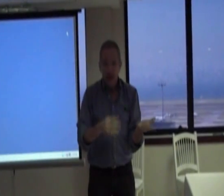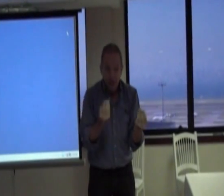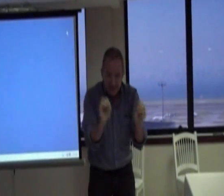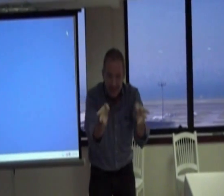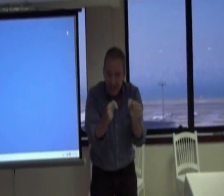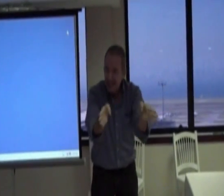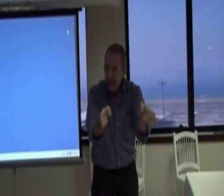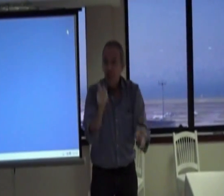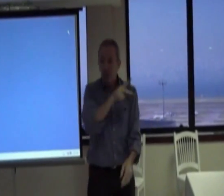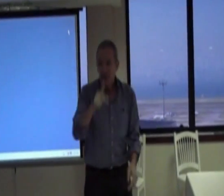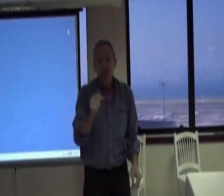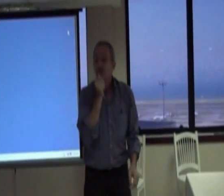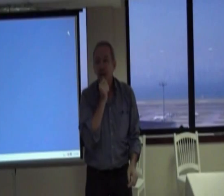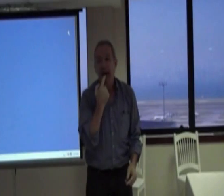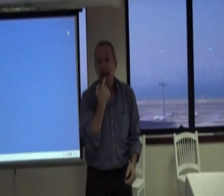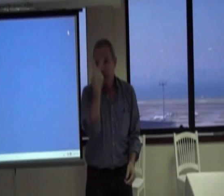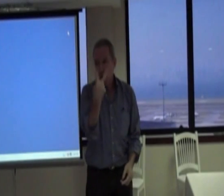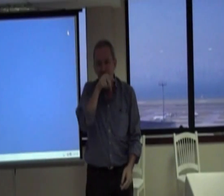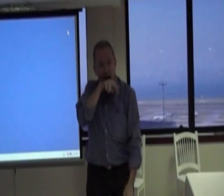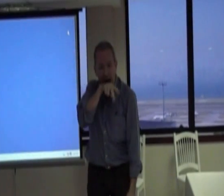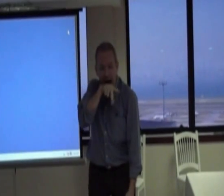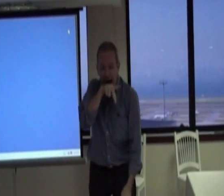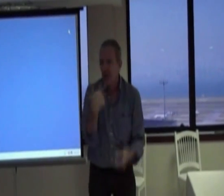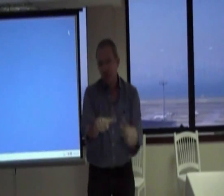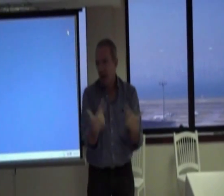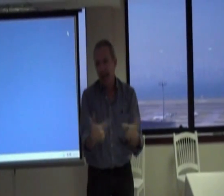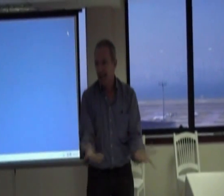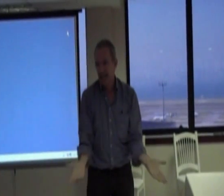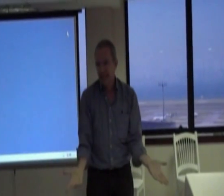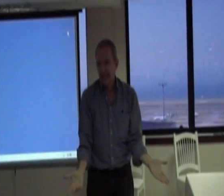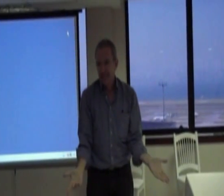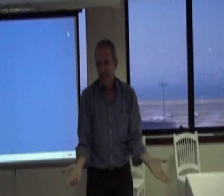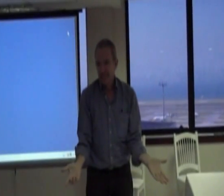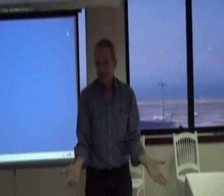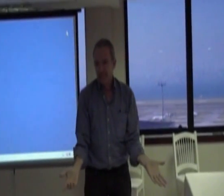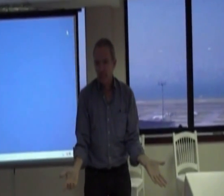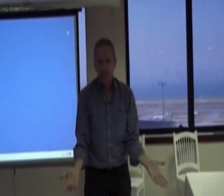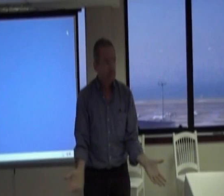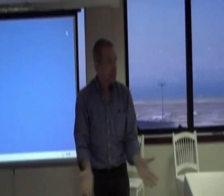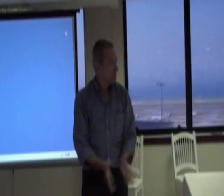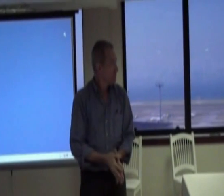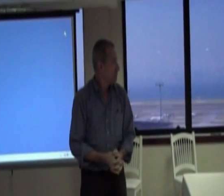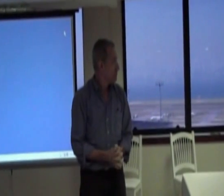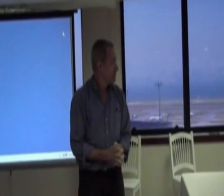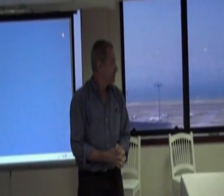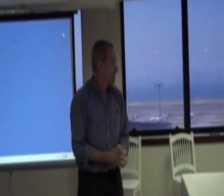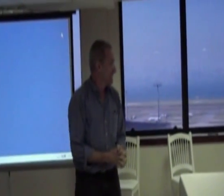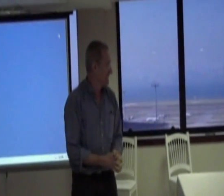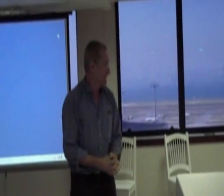É possível fazer isso? Como a gente pode trabalhar nesses dois caminhos? Não tem como um professor cortar a sua língua ao meio e trabalhar em duas línguas ao mesmo tempo.